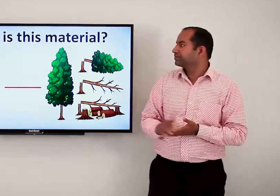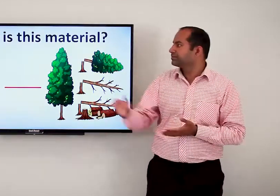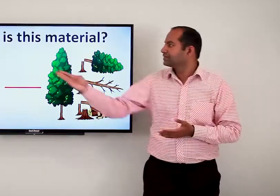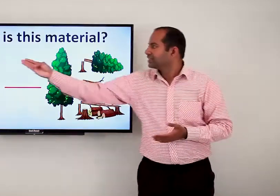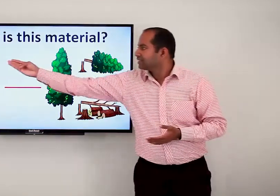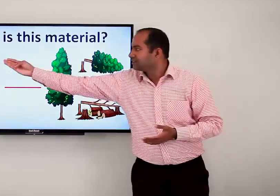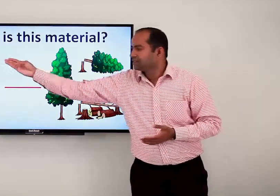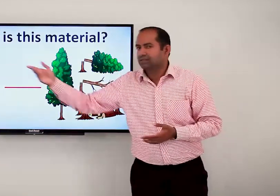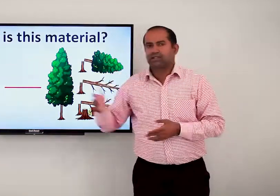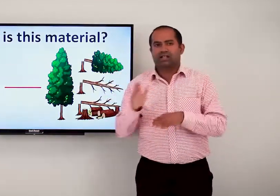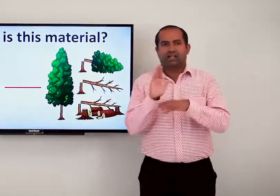ग्लास,